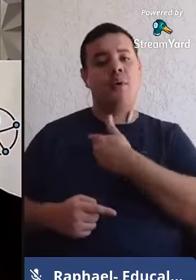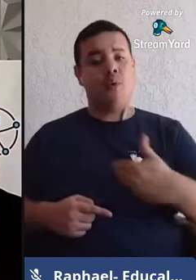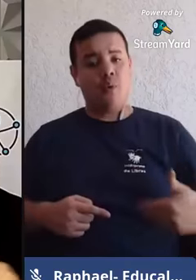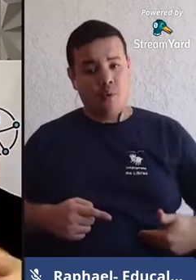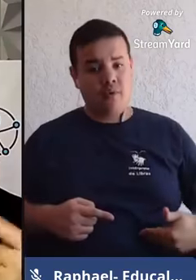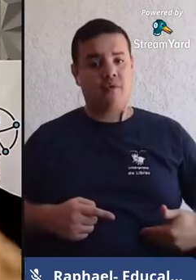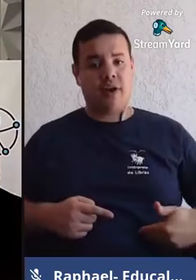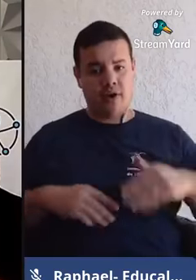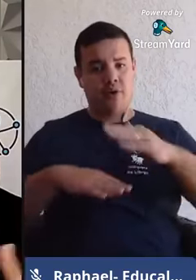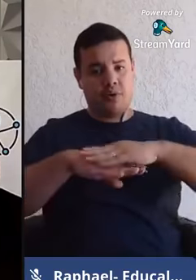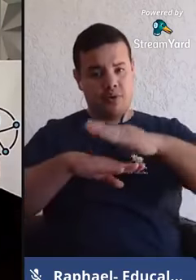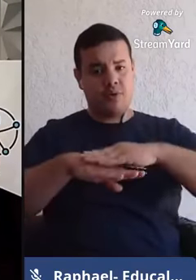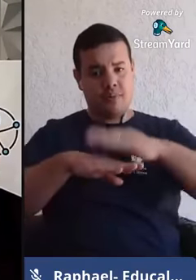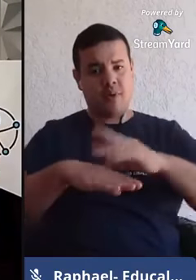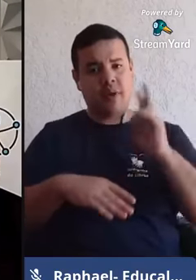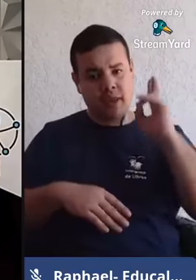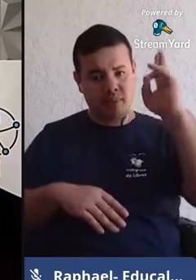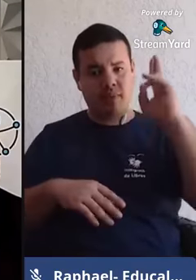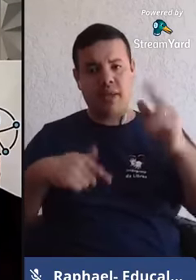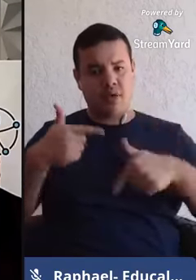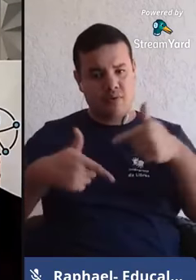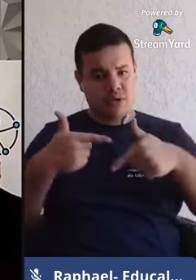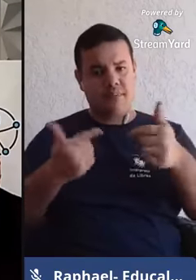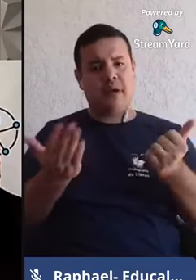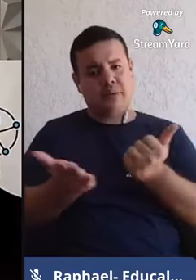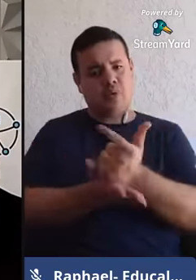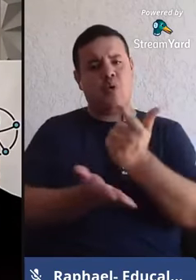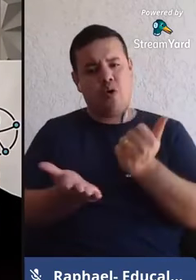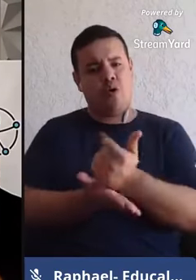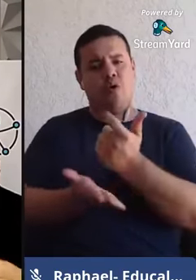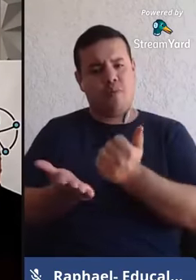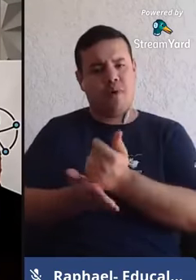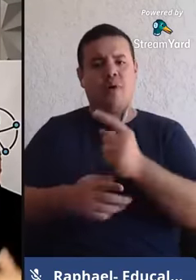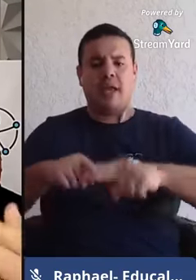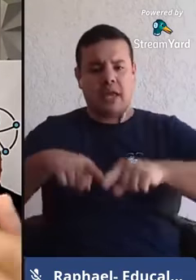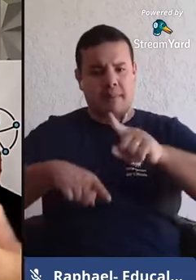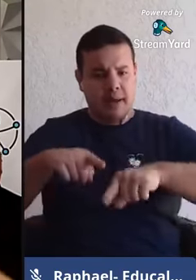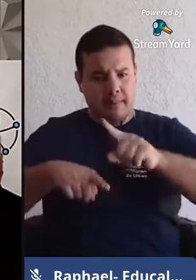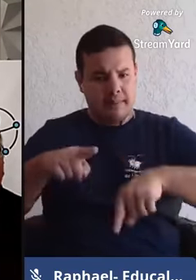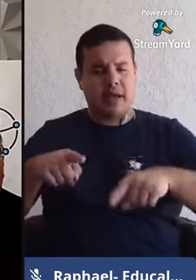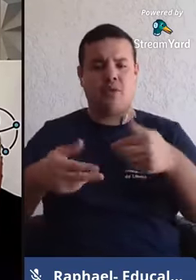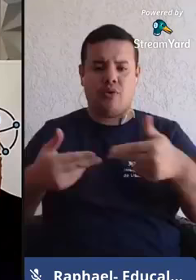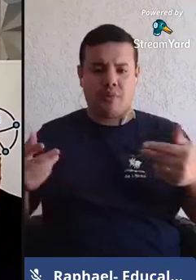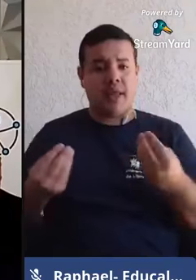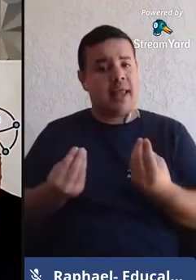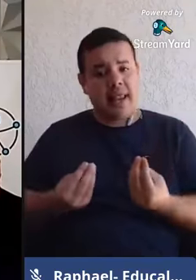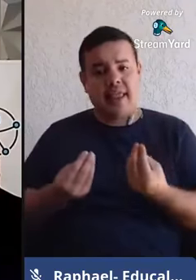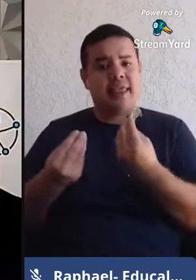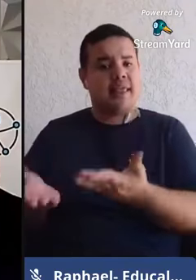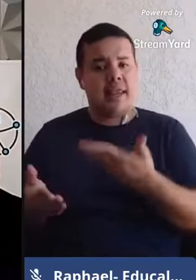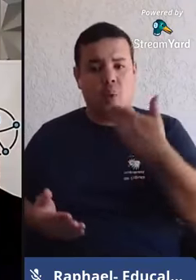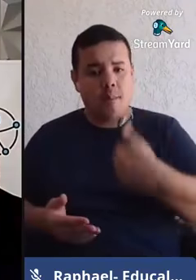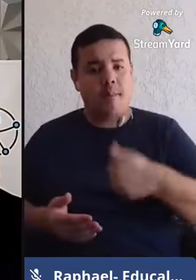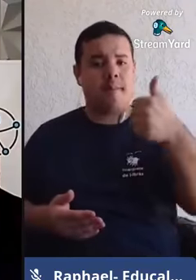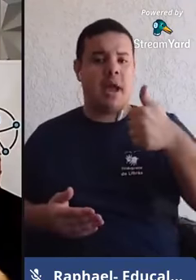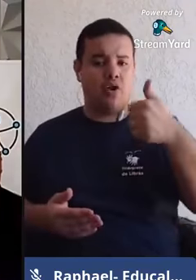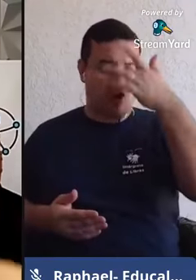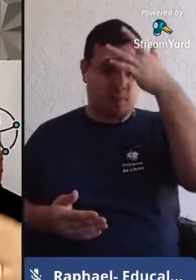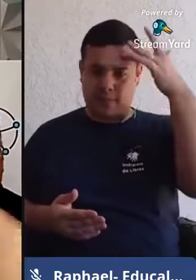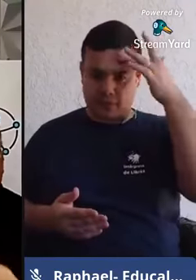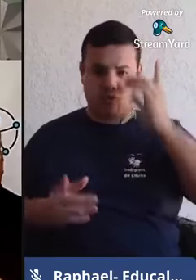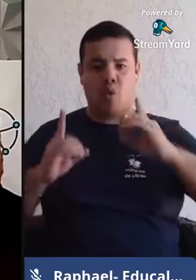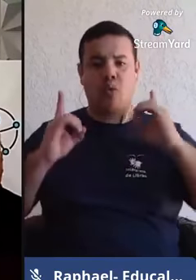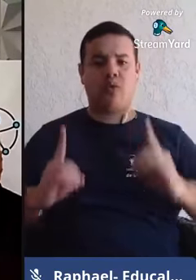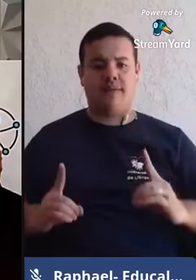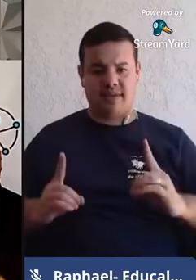serviço e o grande comprador dos equipamentos e dos produtos? Ele entrega o que há de melhor para a pessoa com deficiência. Ele entrega